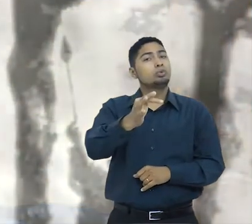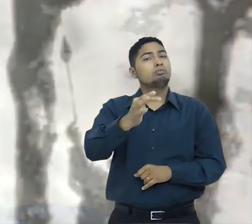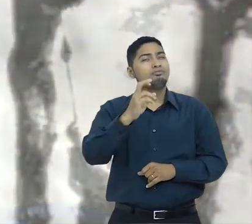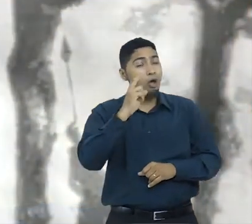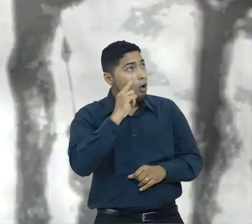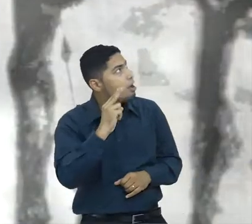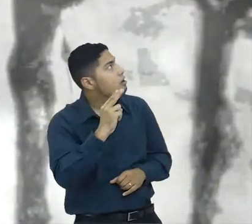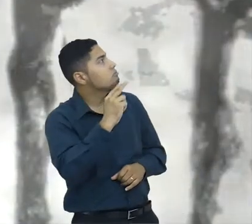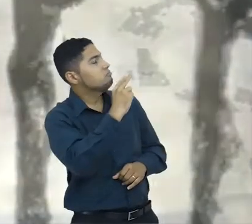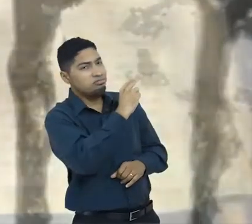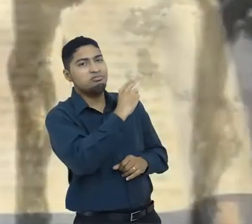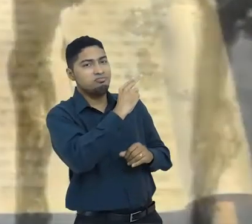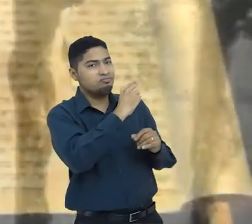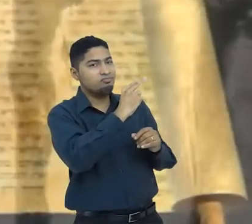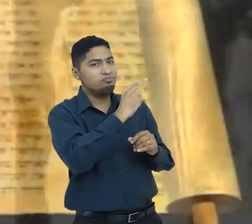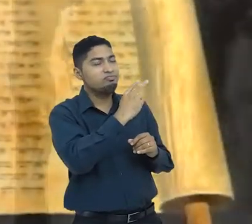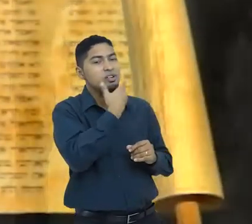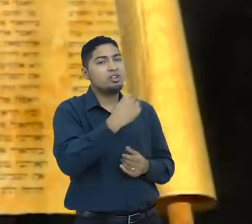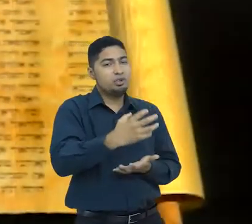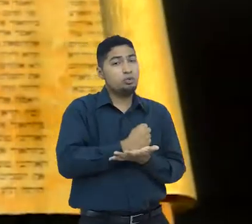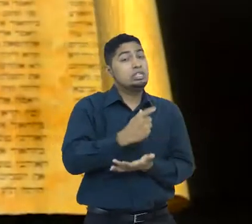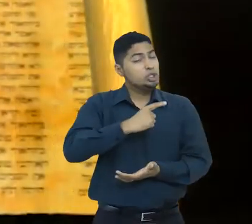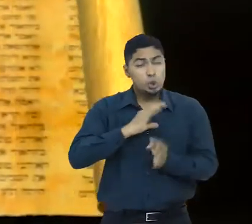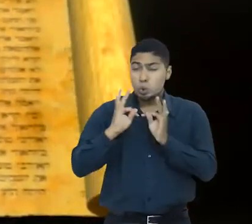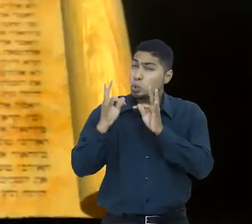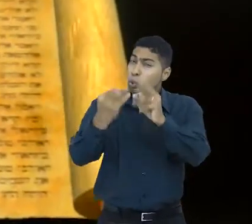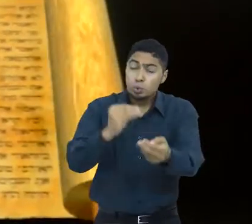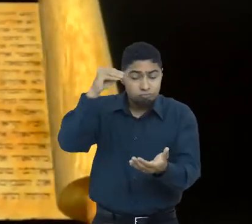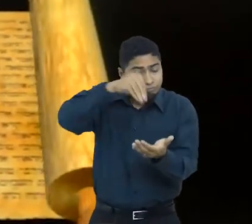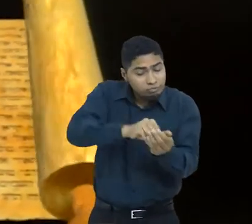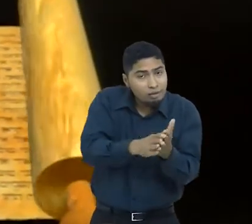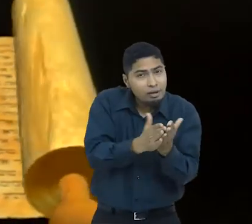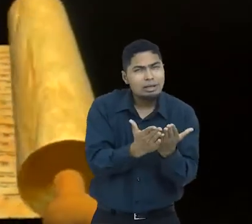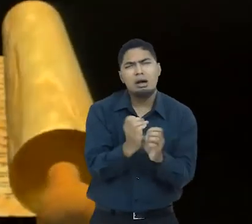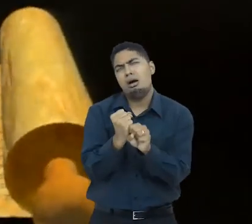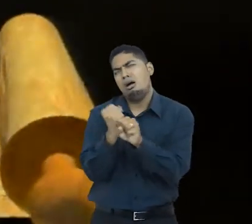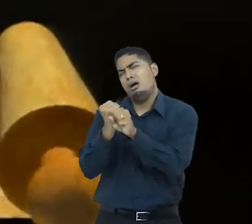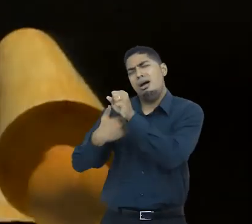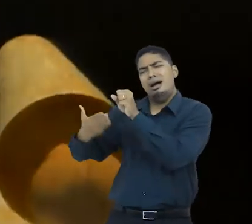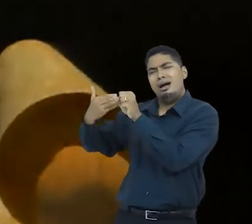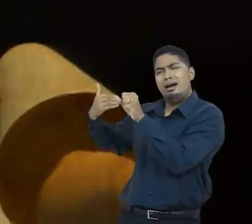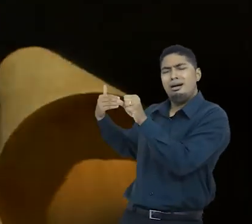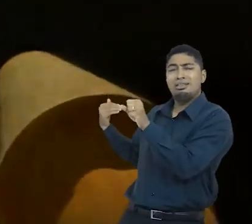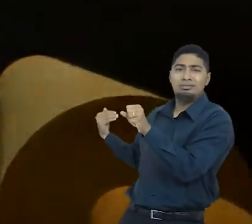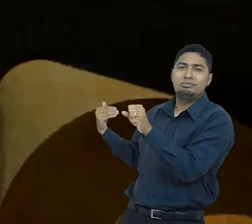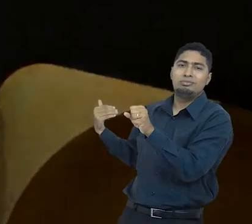quem traspassaram. Tudo isto estava nas Escrituras centenas de anos antes do Salvador vir ao